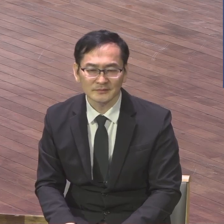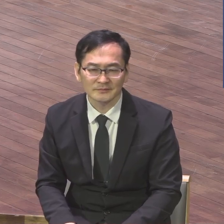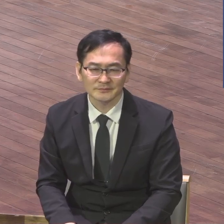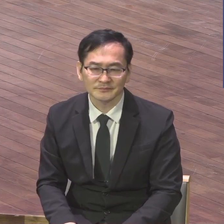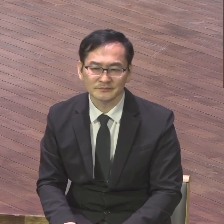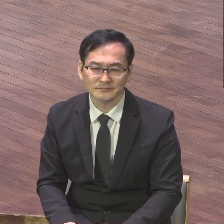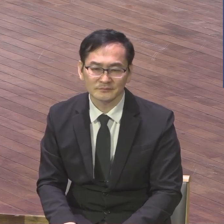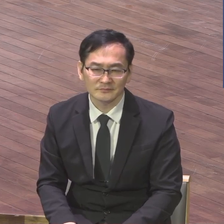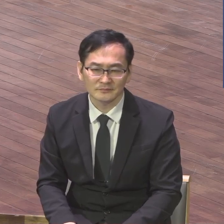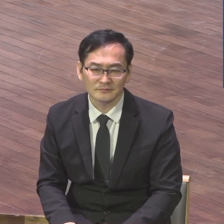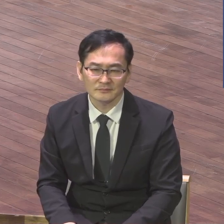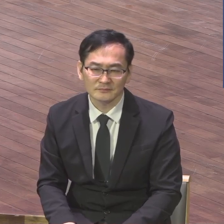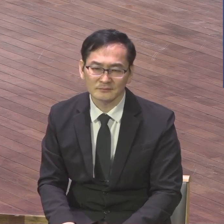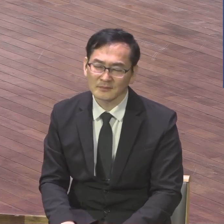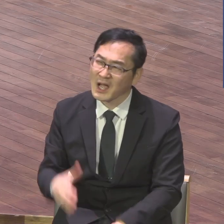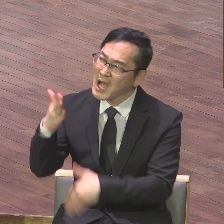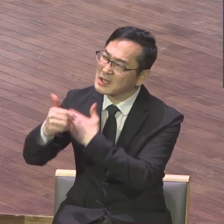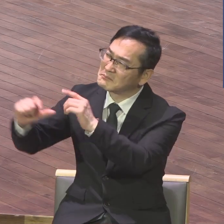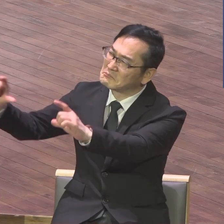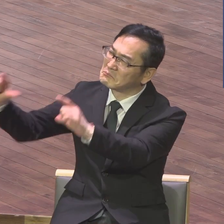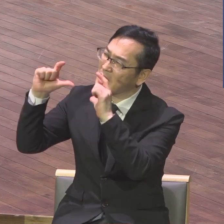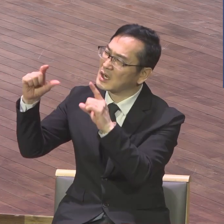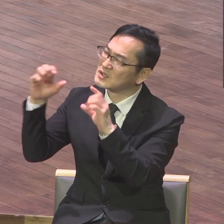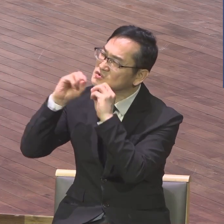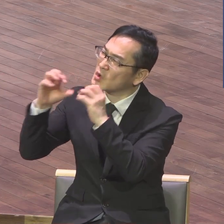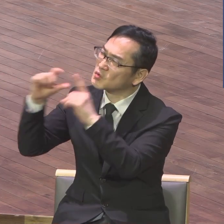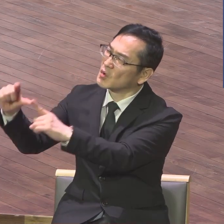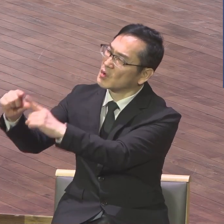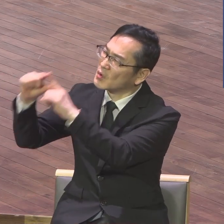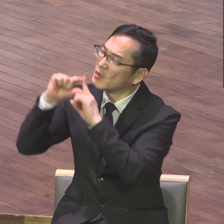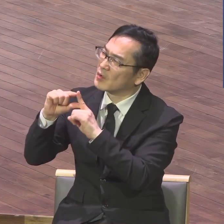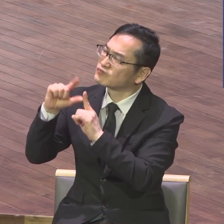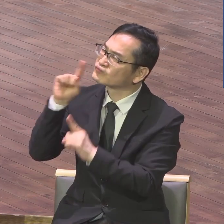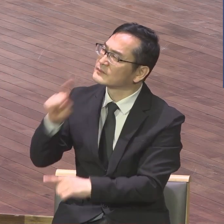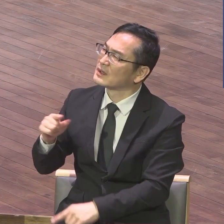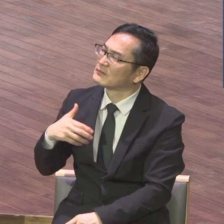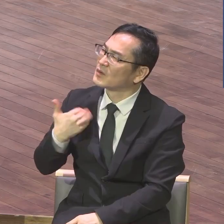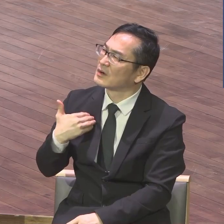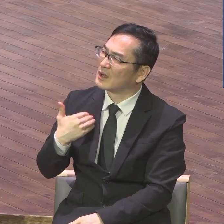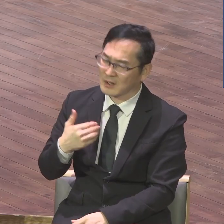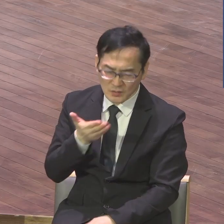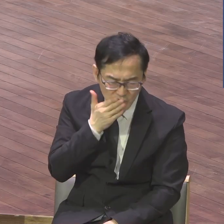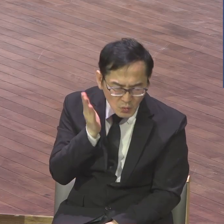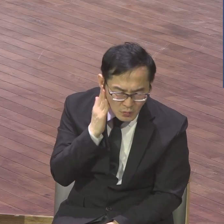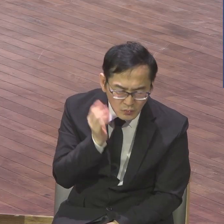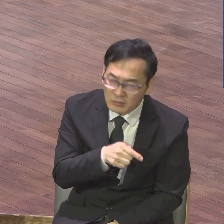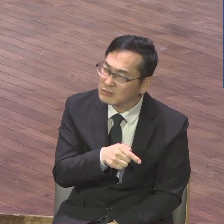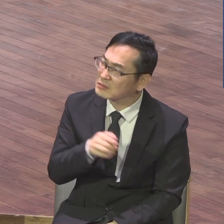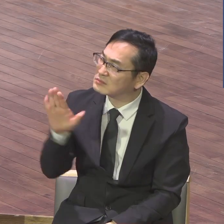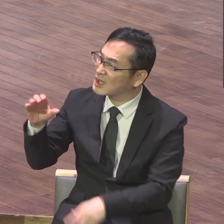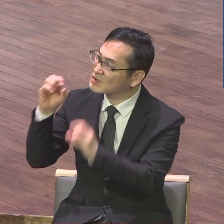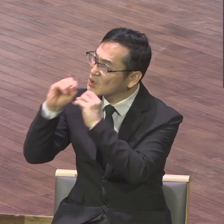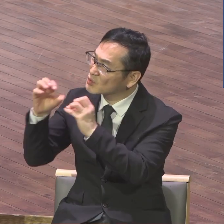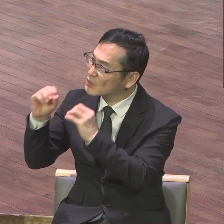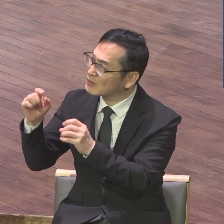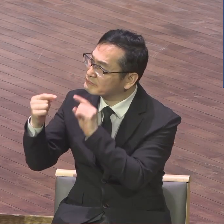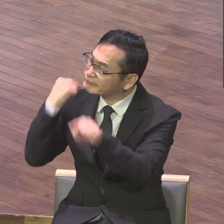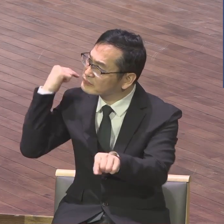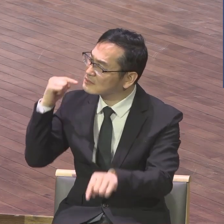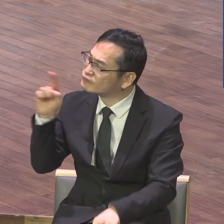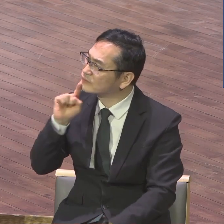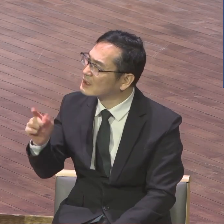하나님께 이해가 안 되지만은, 도저히 자존심이 상하지만은, 도저히 내가 받아들일 수